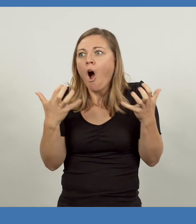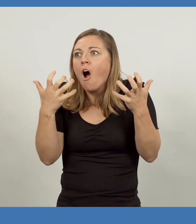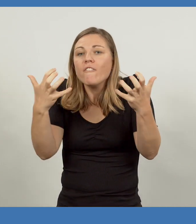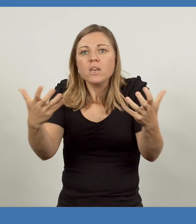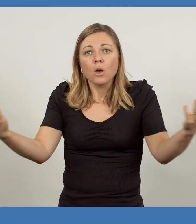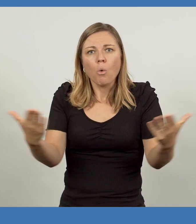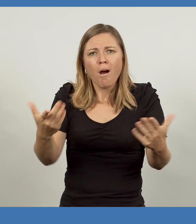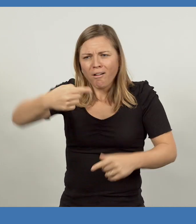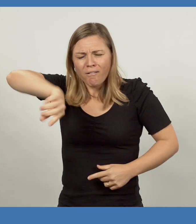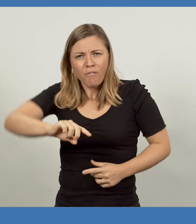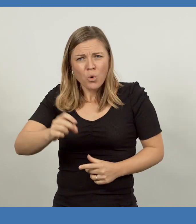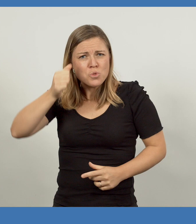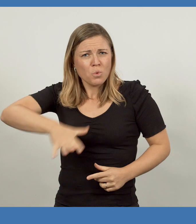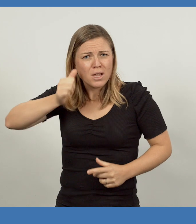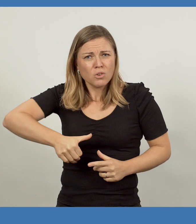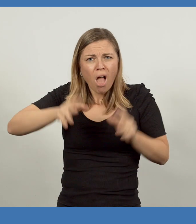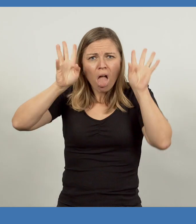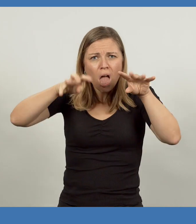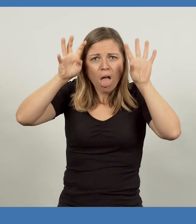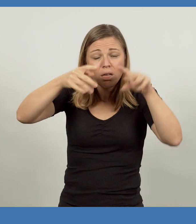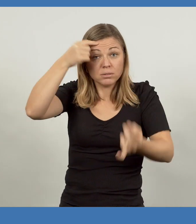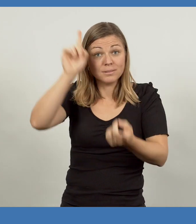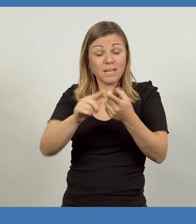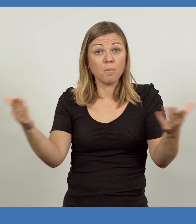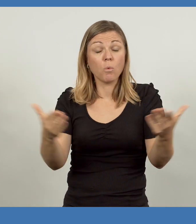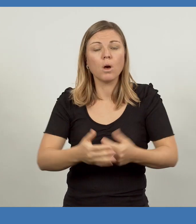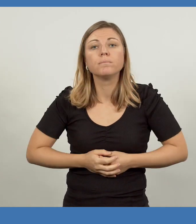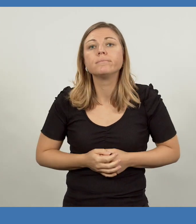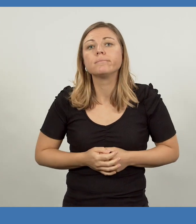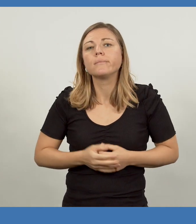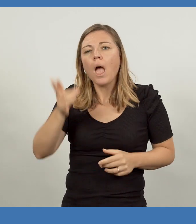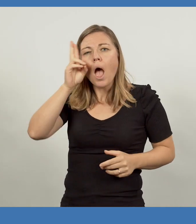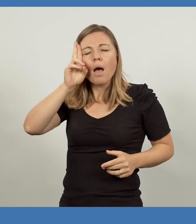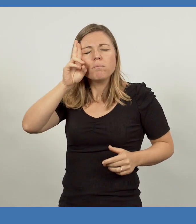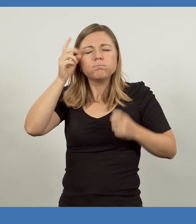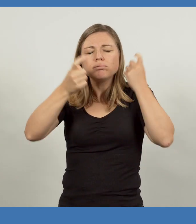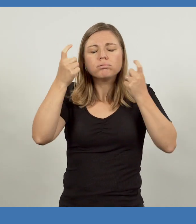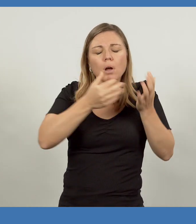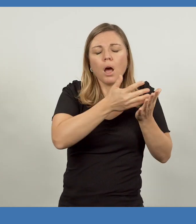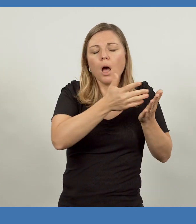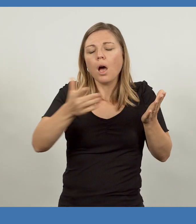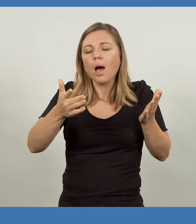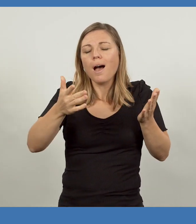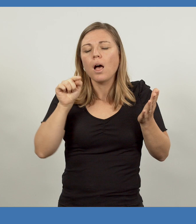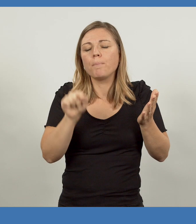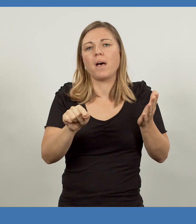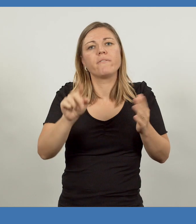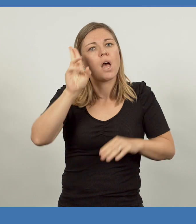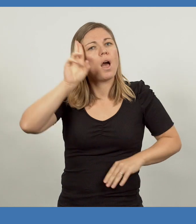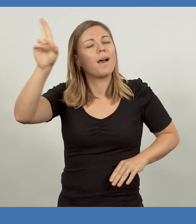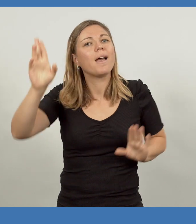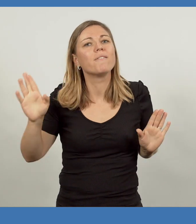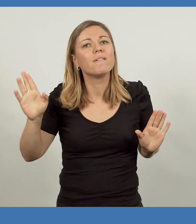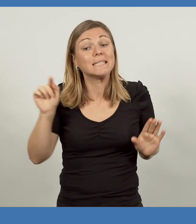yeux? Pourquoi vous battez-vous? Lorsque vous avez identifié ce rêve-là, maintenant, posez-vous cette deuxième question. Est-ce que